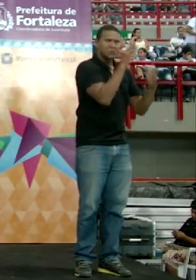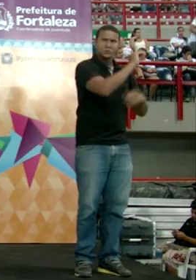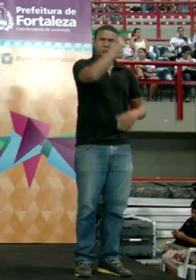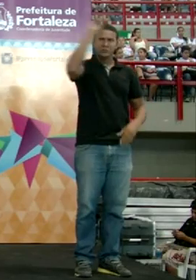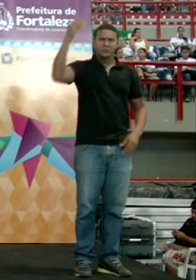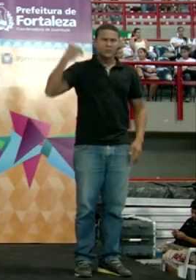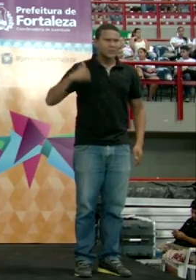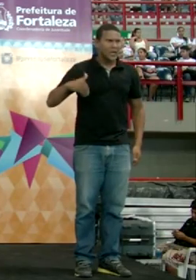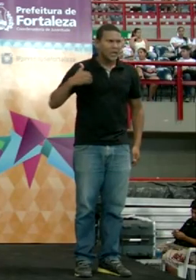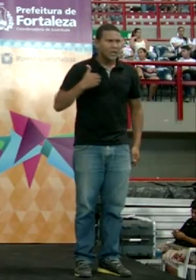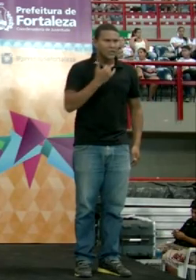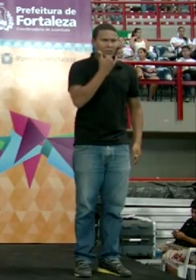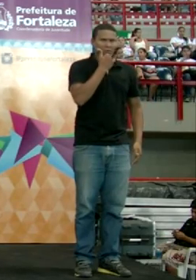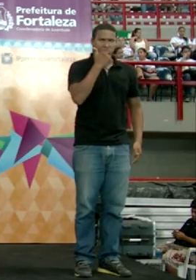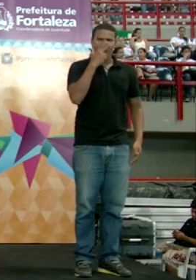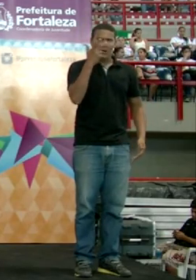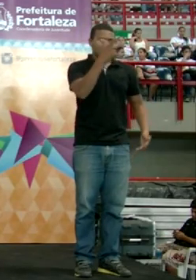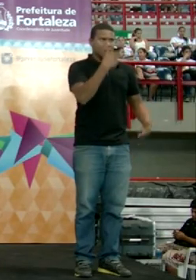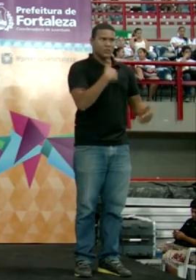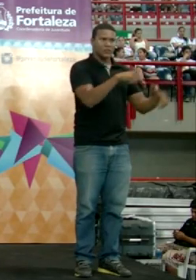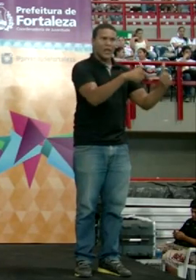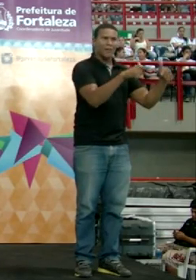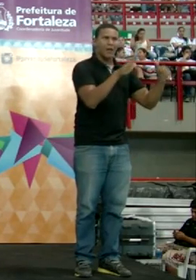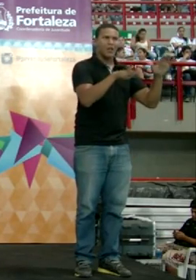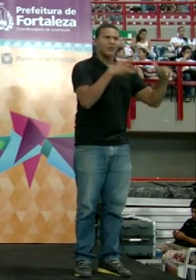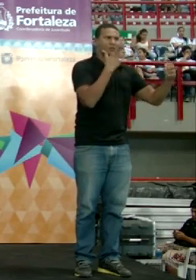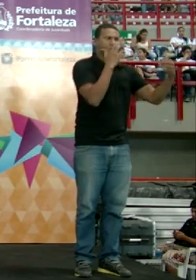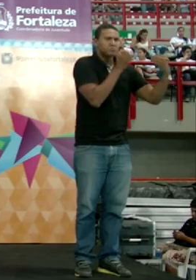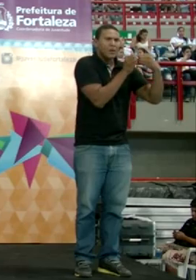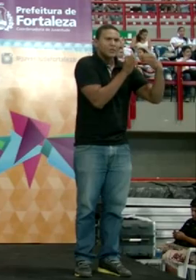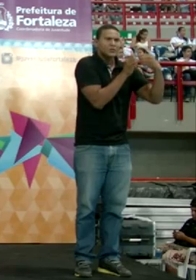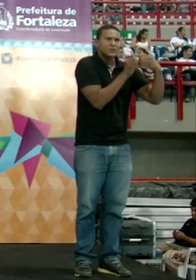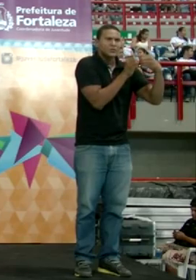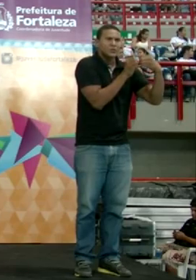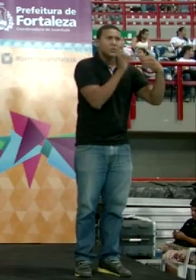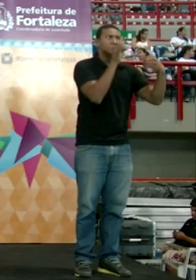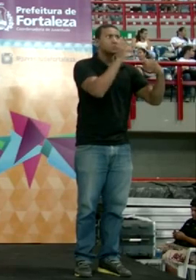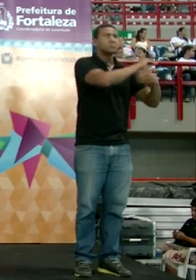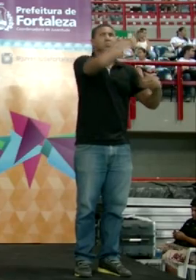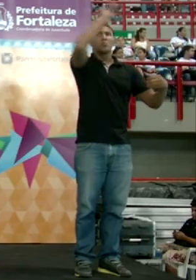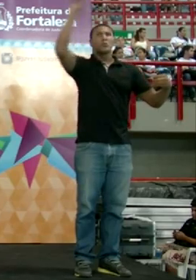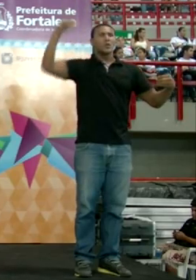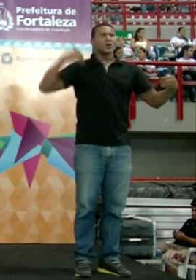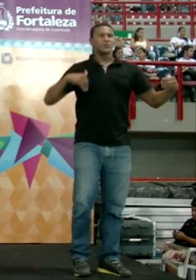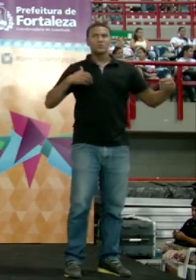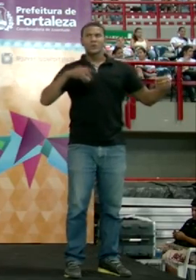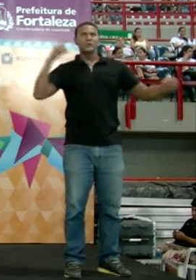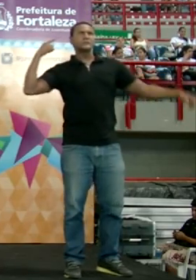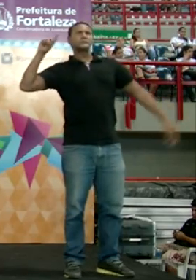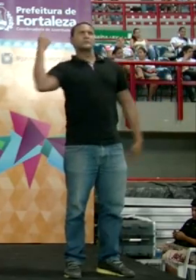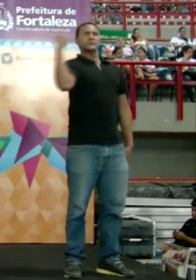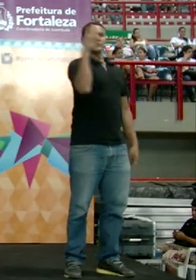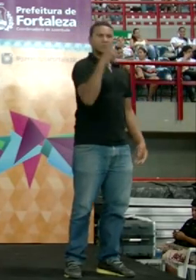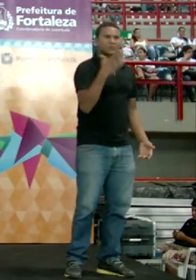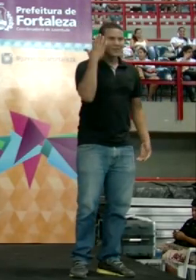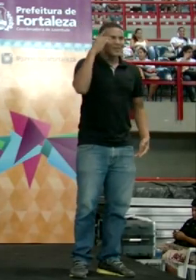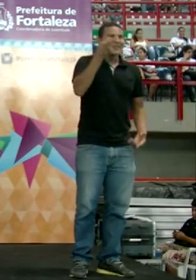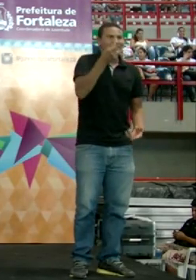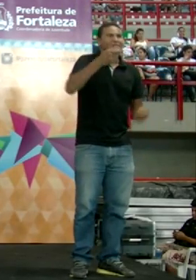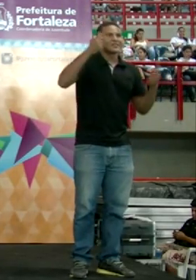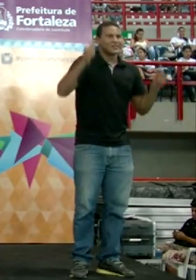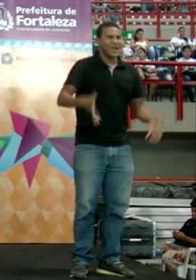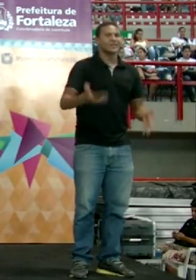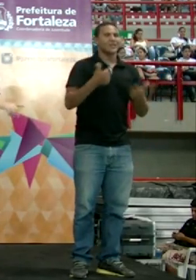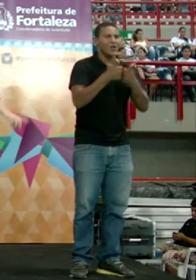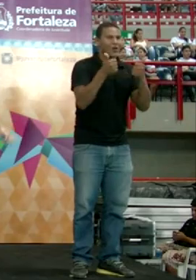ele vai ter que pagar, né, não, transporte. Isso não afeta não a vida do cara? Totalmente. O filho dele estuda numa escola que é a 3 quarteirões